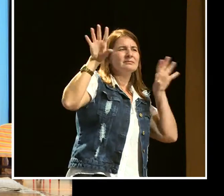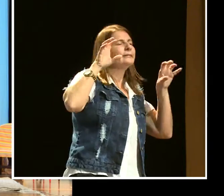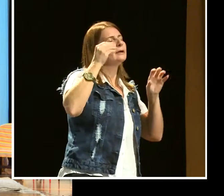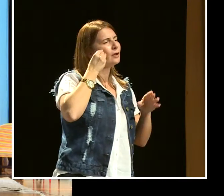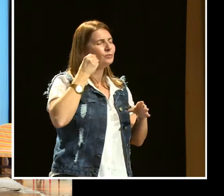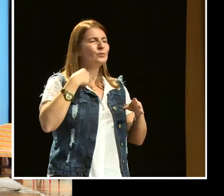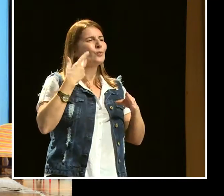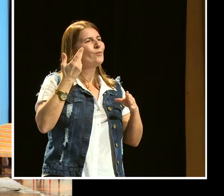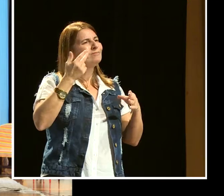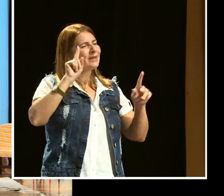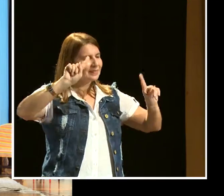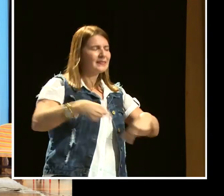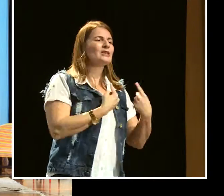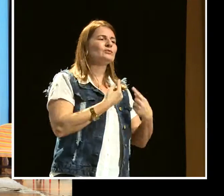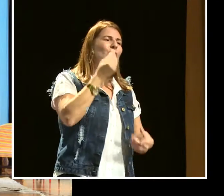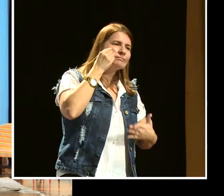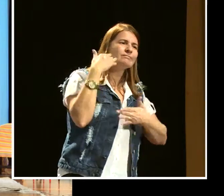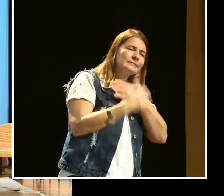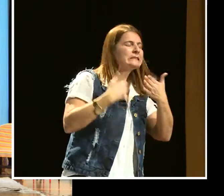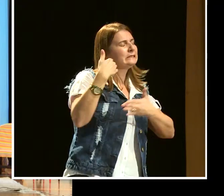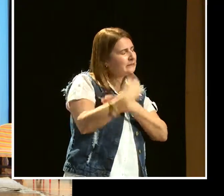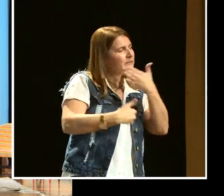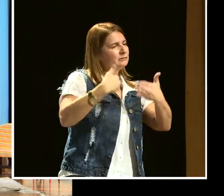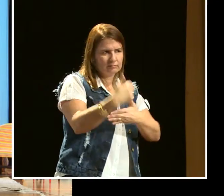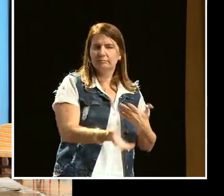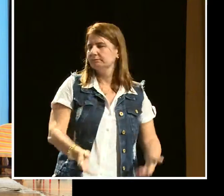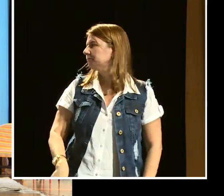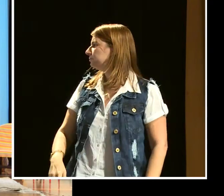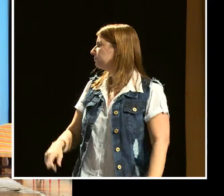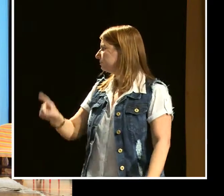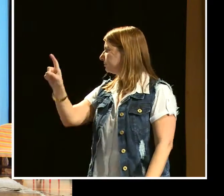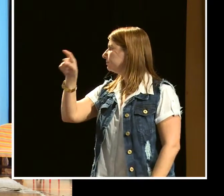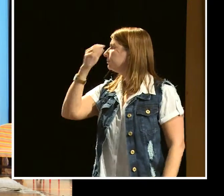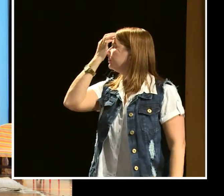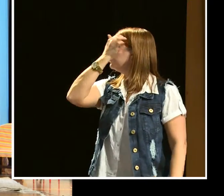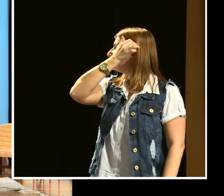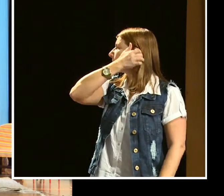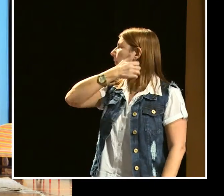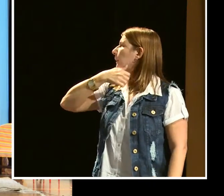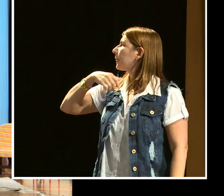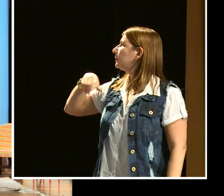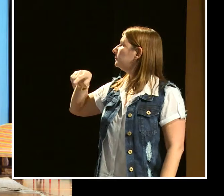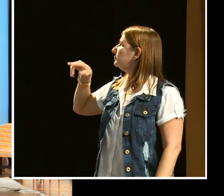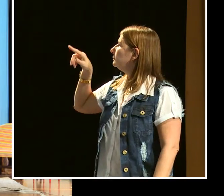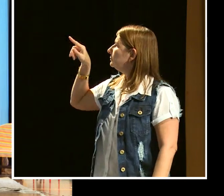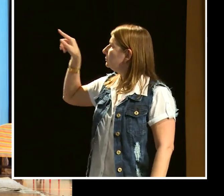a sociedade, em sua grande maioria, ela nos estimula e nos desafia a